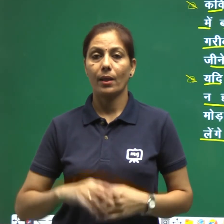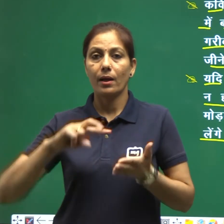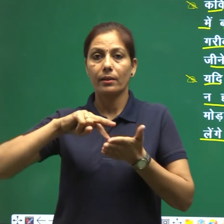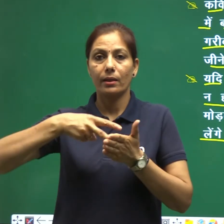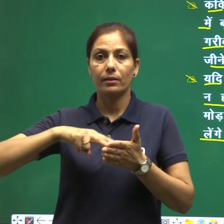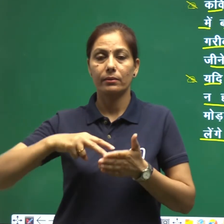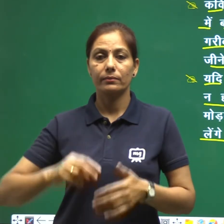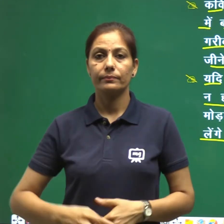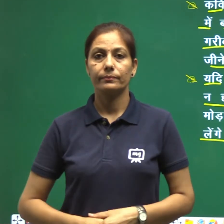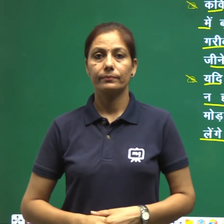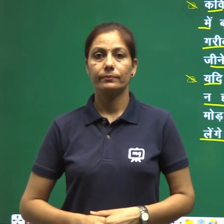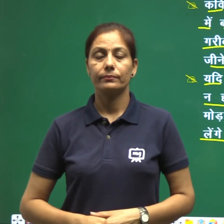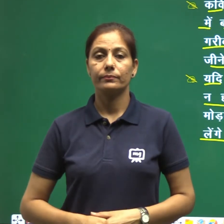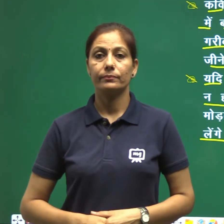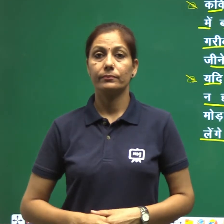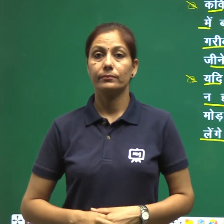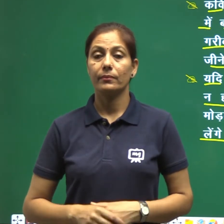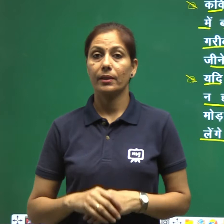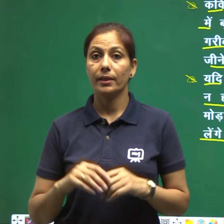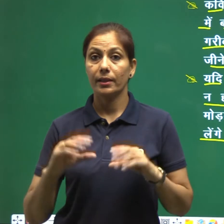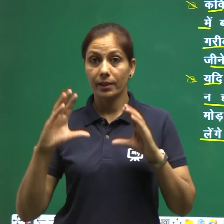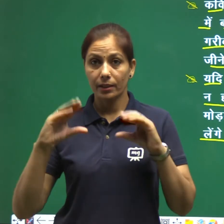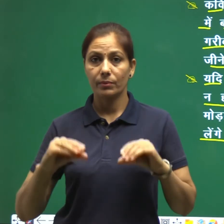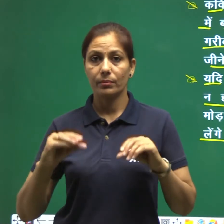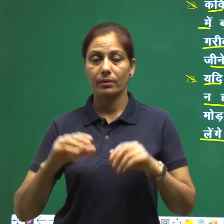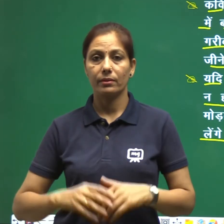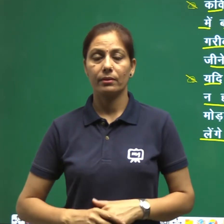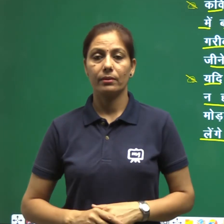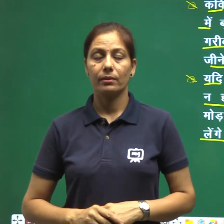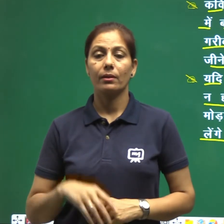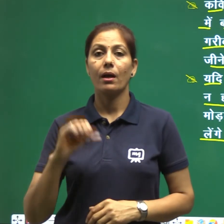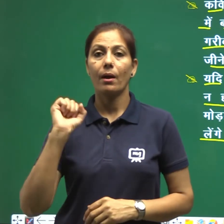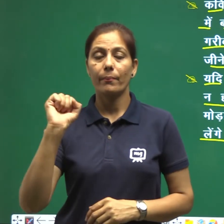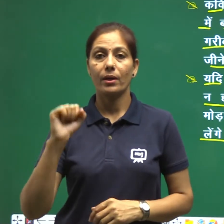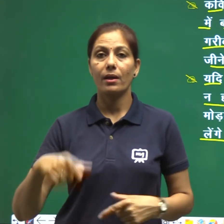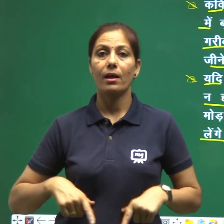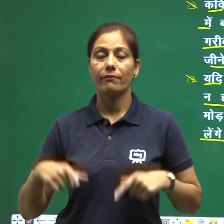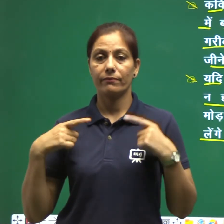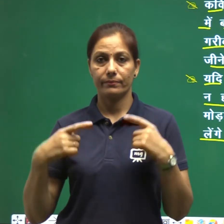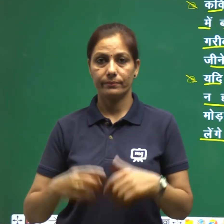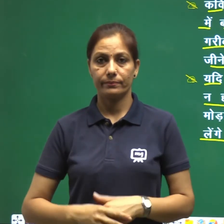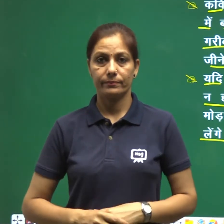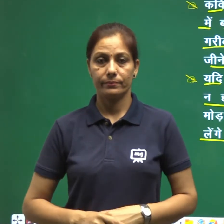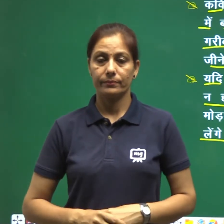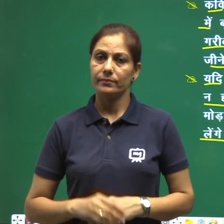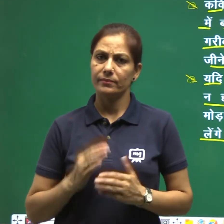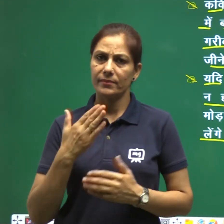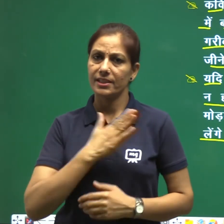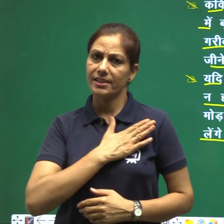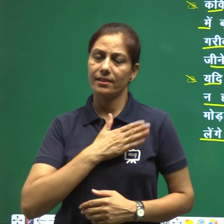अर्थात अभाव में अपना जीवन जी